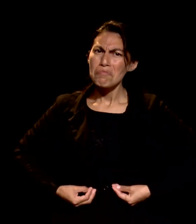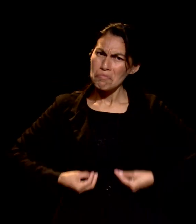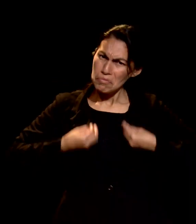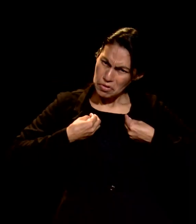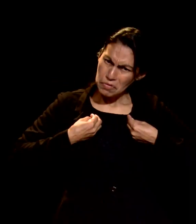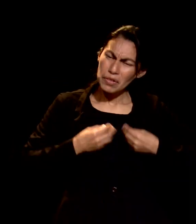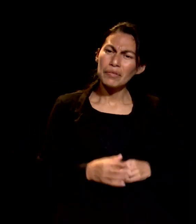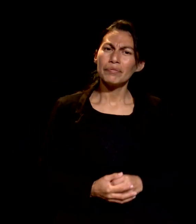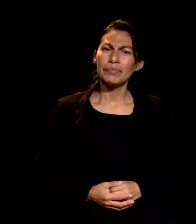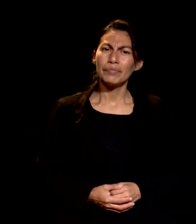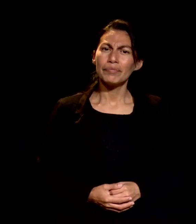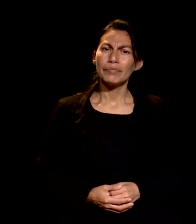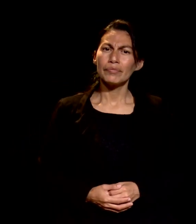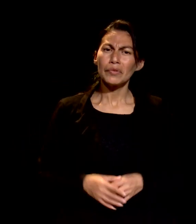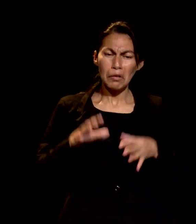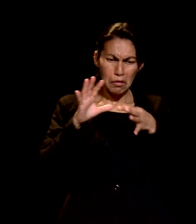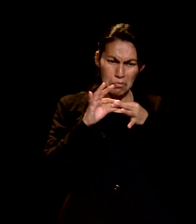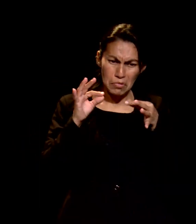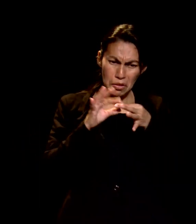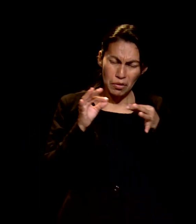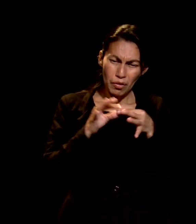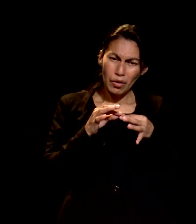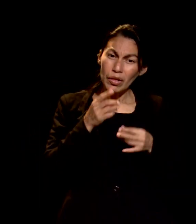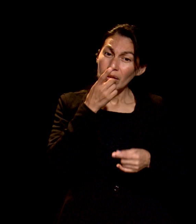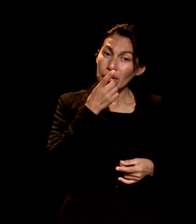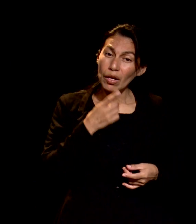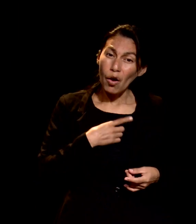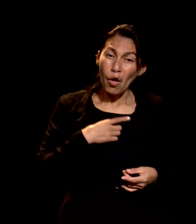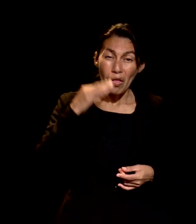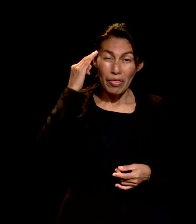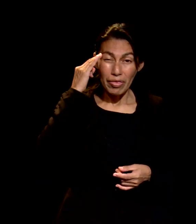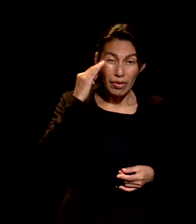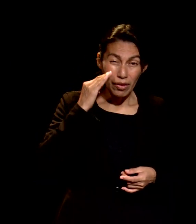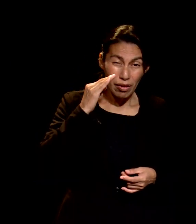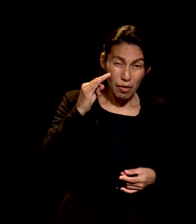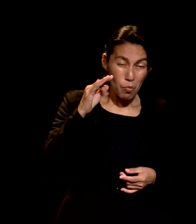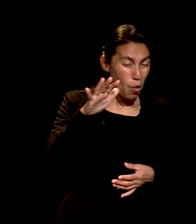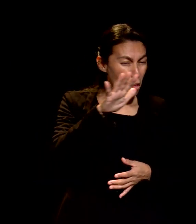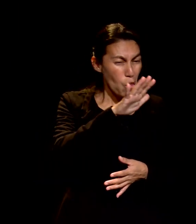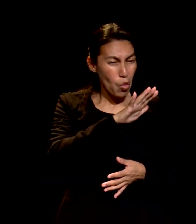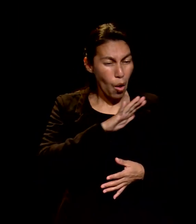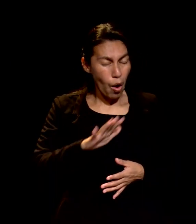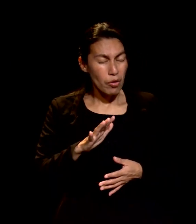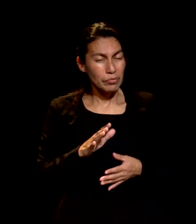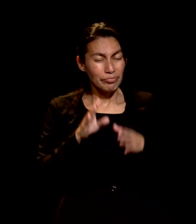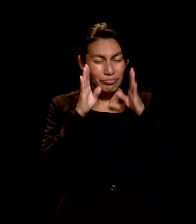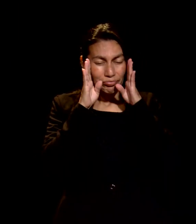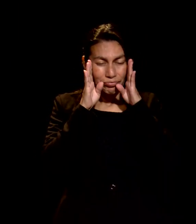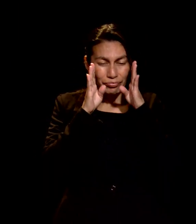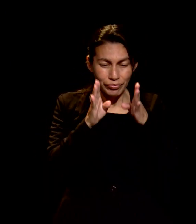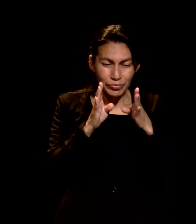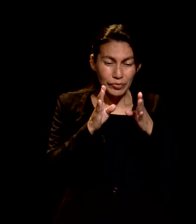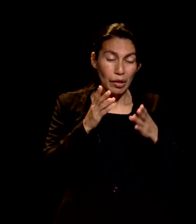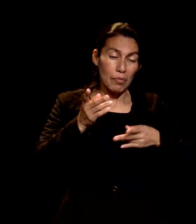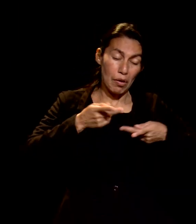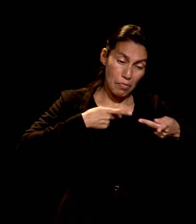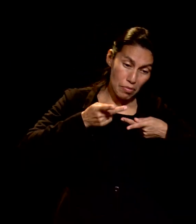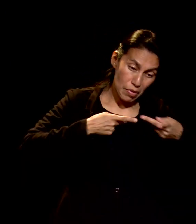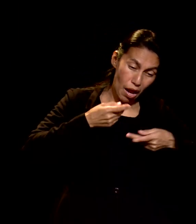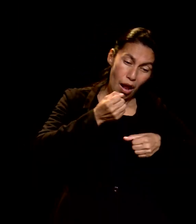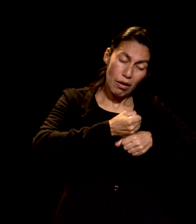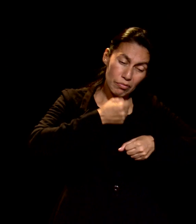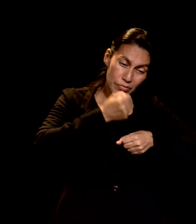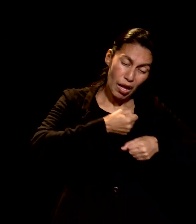explicó y nos dijo que todo tiene su tiempo que debiéramos dedicar tiempo para prepararnos y